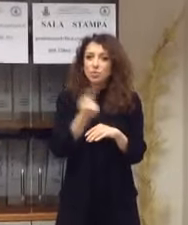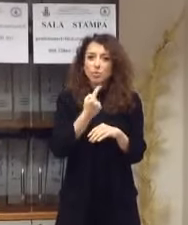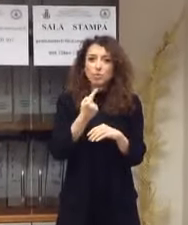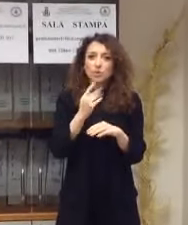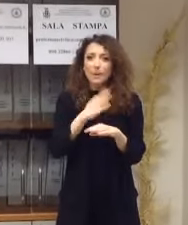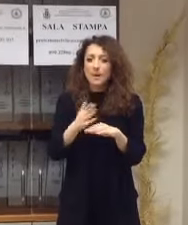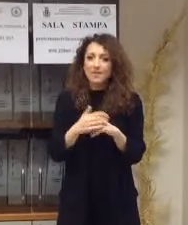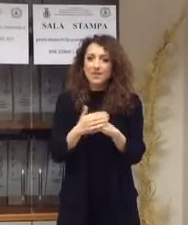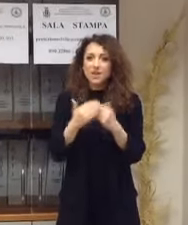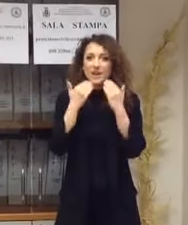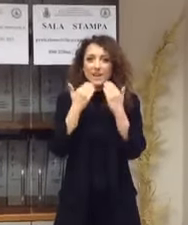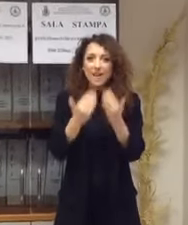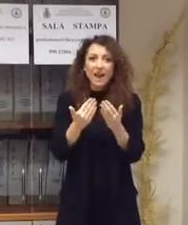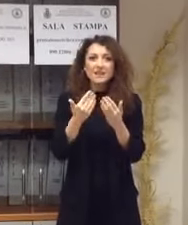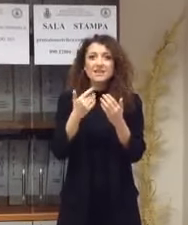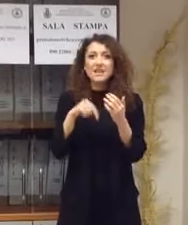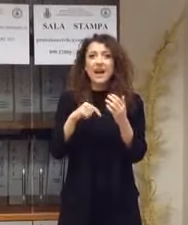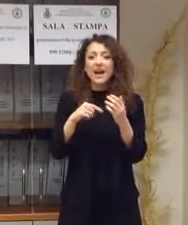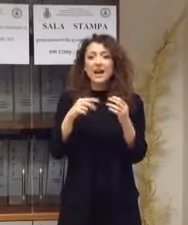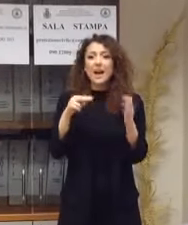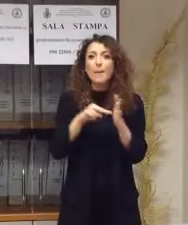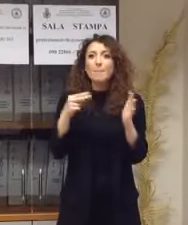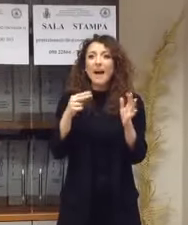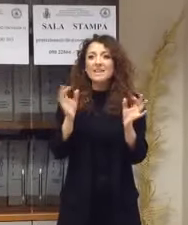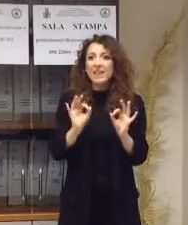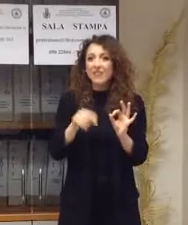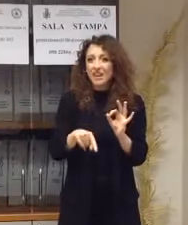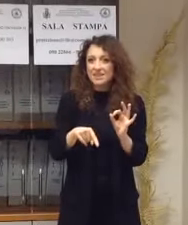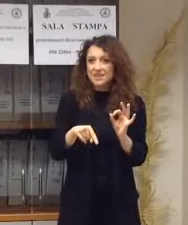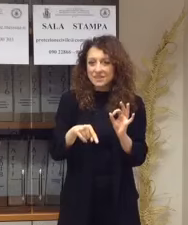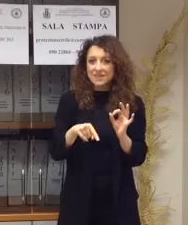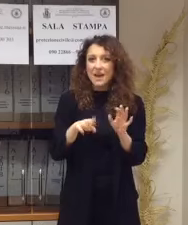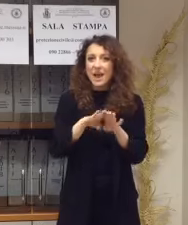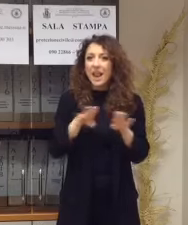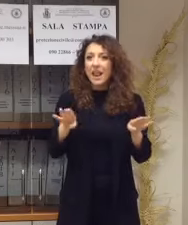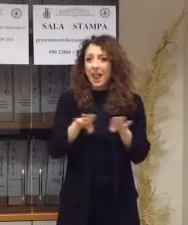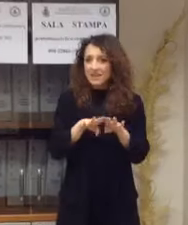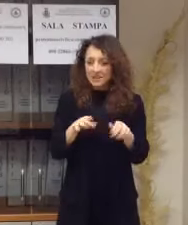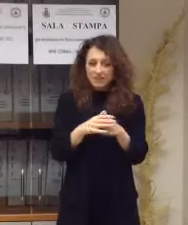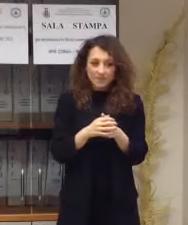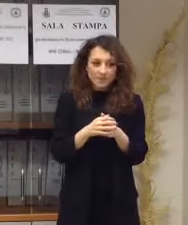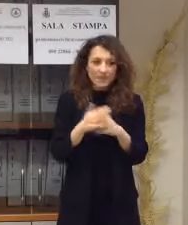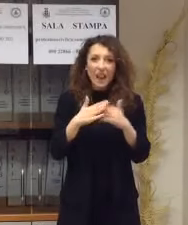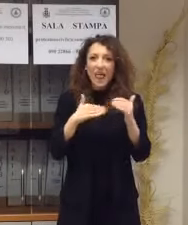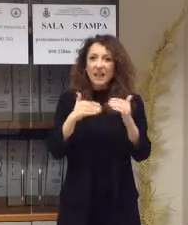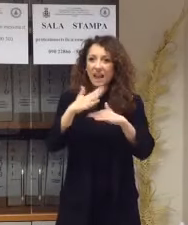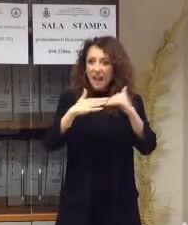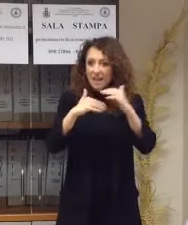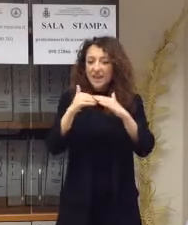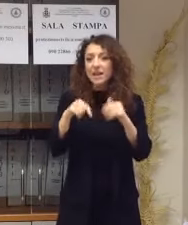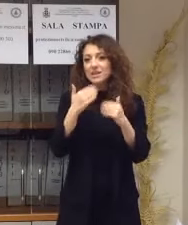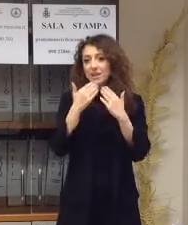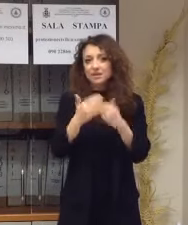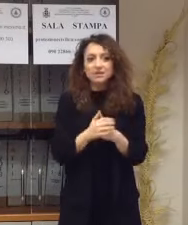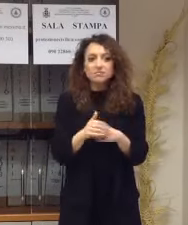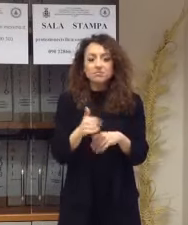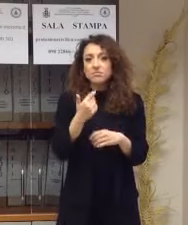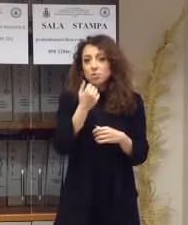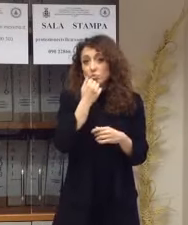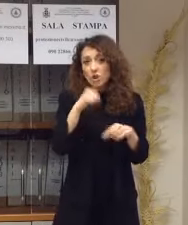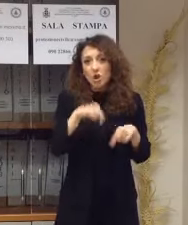anche a chi mi ha portato poco fa le lasagne! Impegnativo leggerli tutti oggi, davvero non vorrei essere... mancante nei confronti